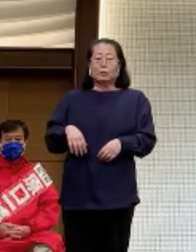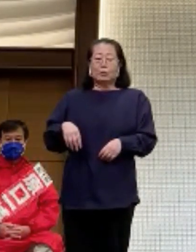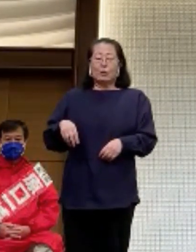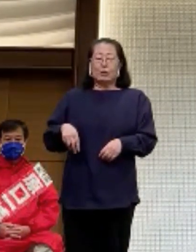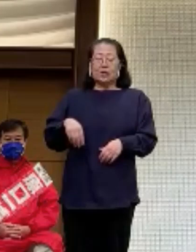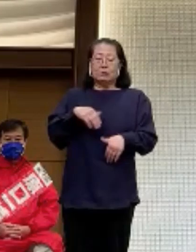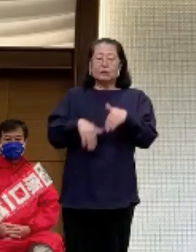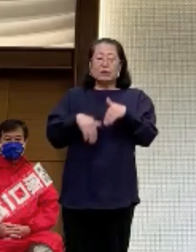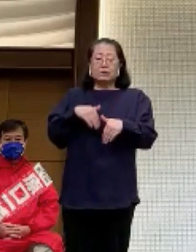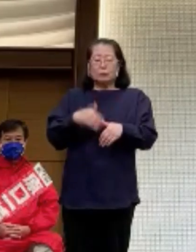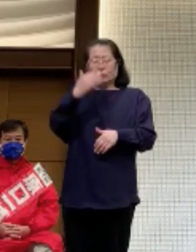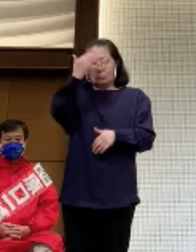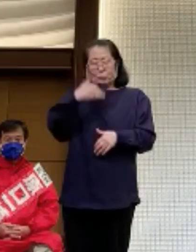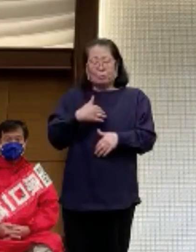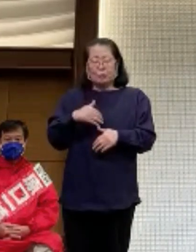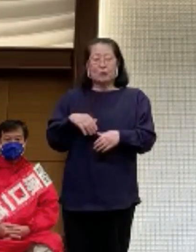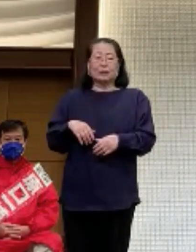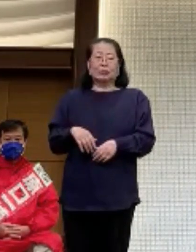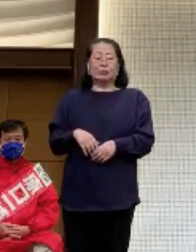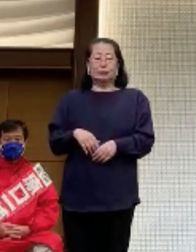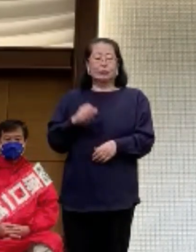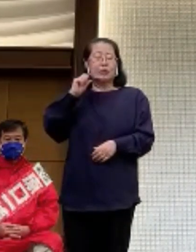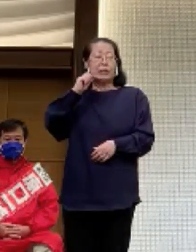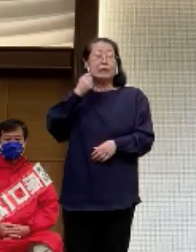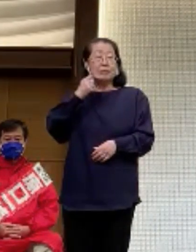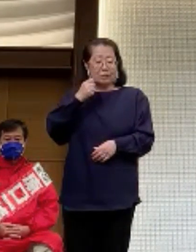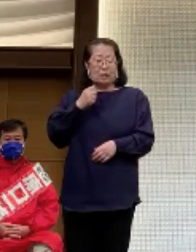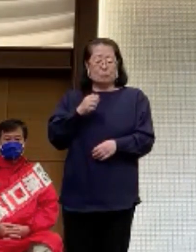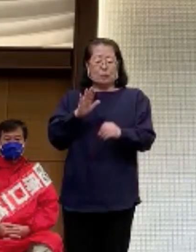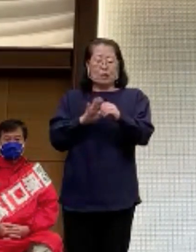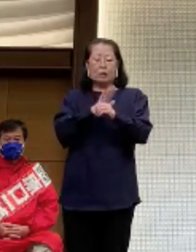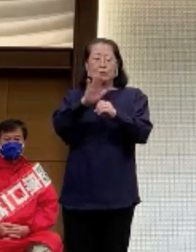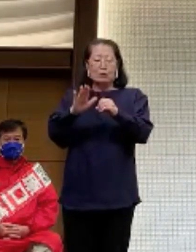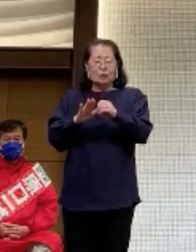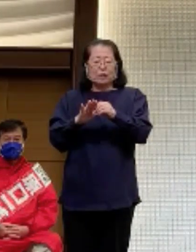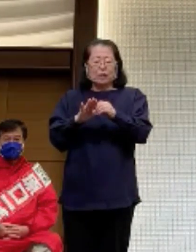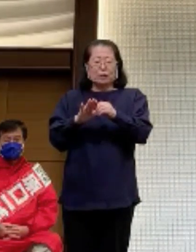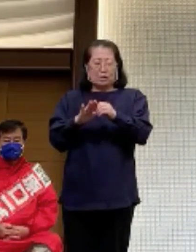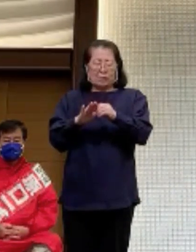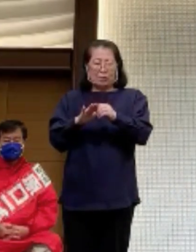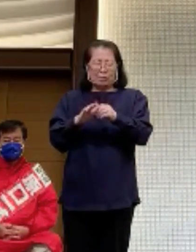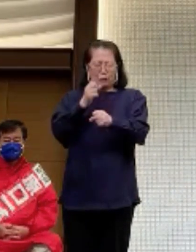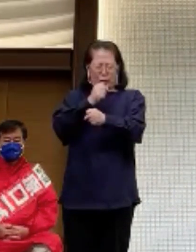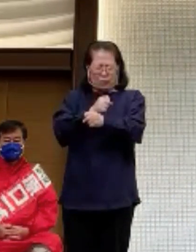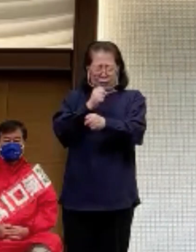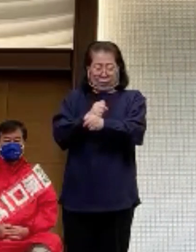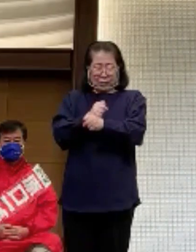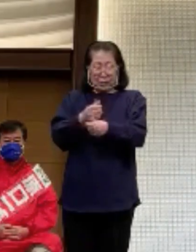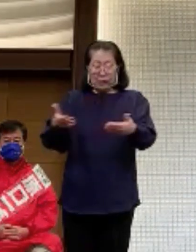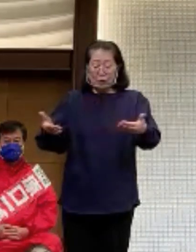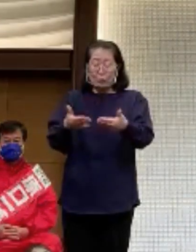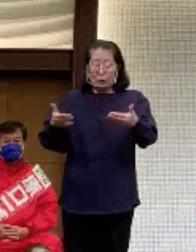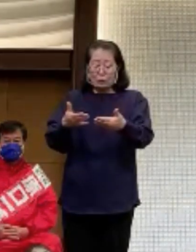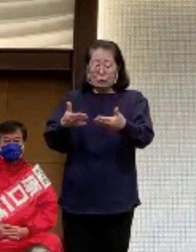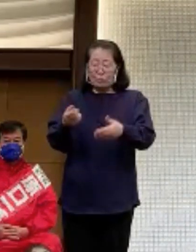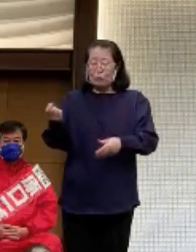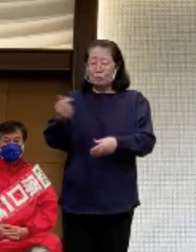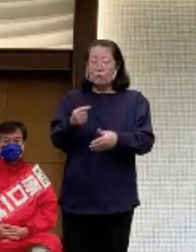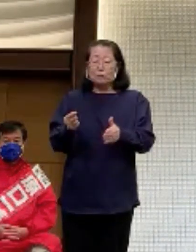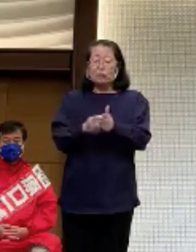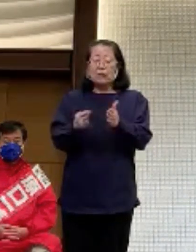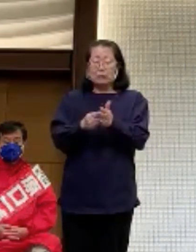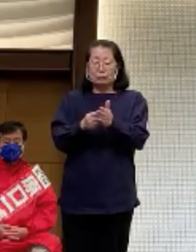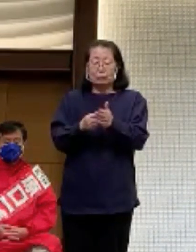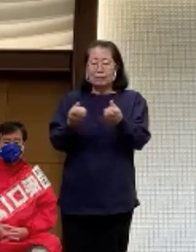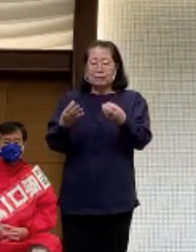に負けるわけにはいきません。もうコロナで痛めつけられた、まあ、雇用や労働環境を一刻も早く